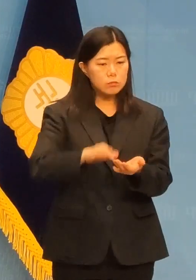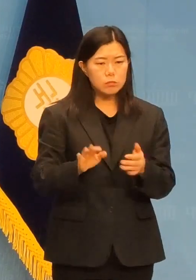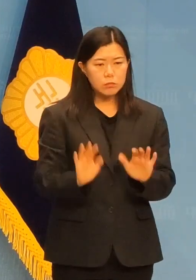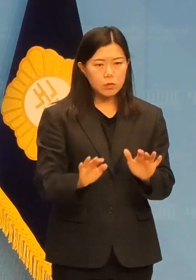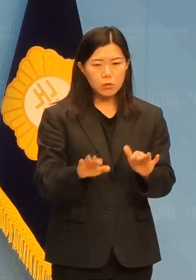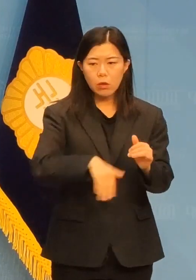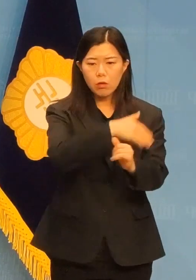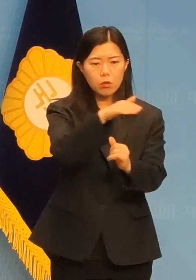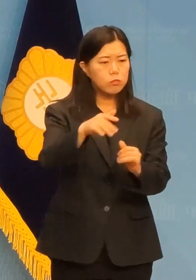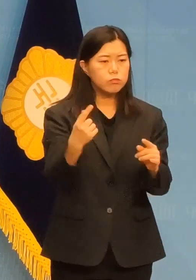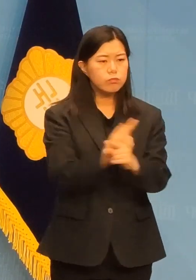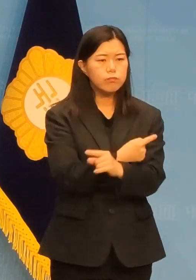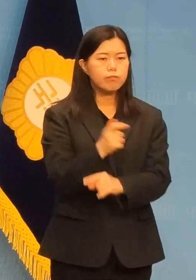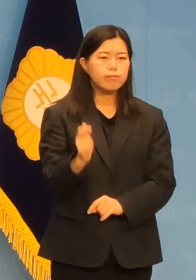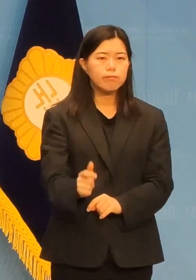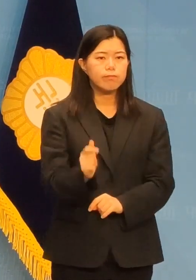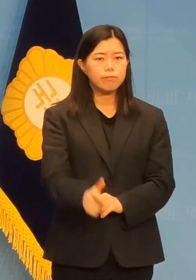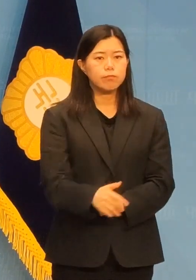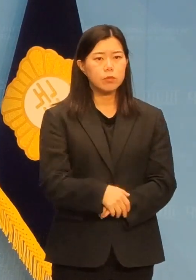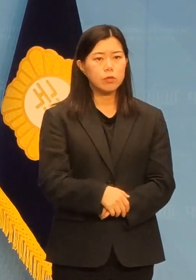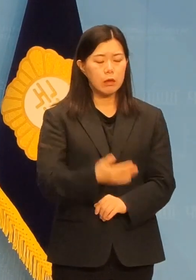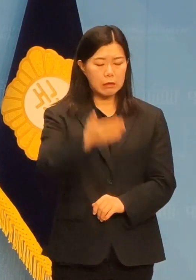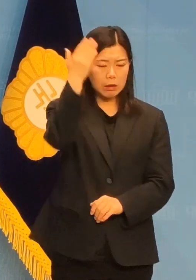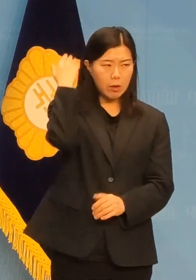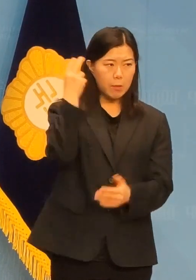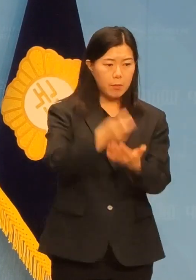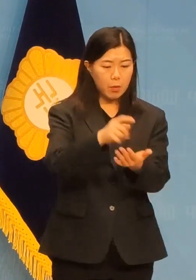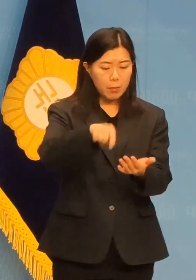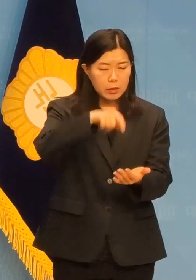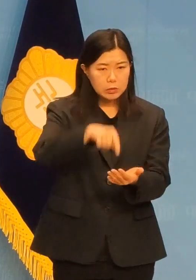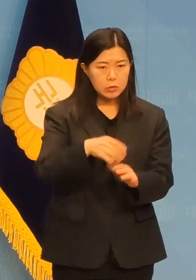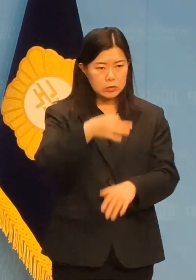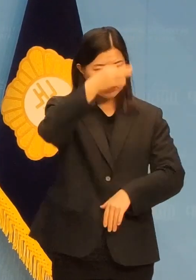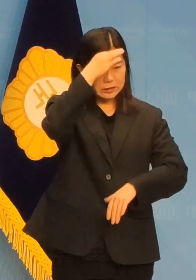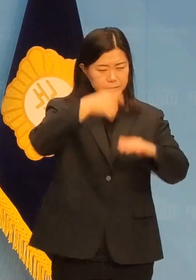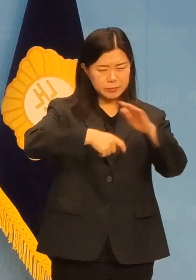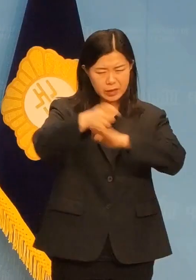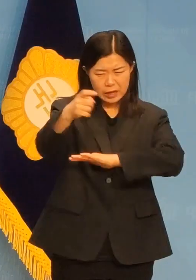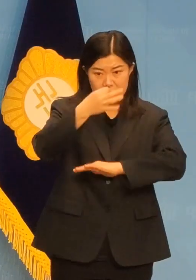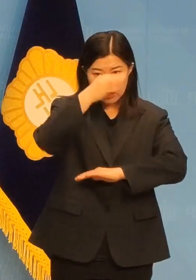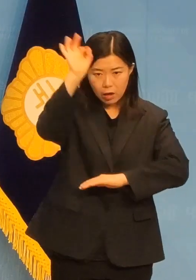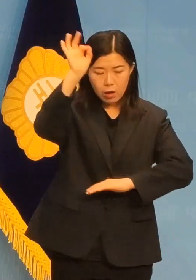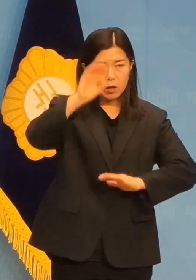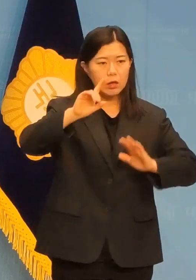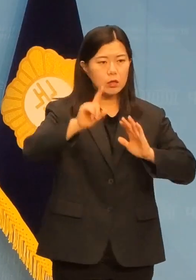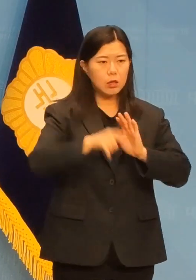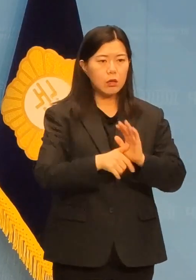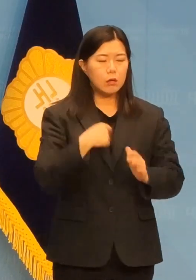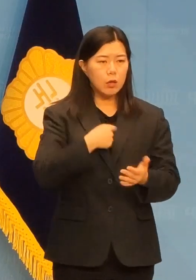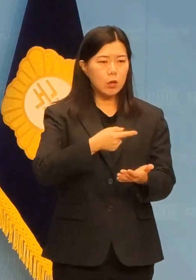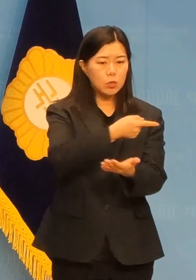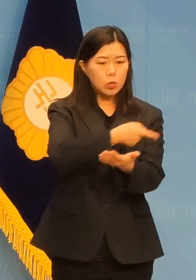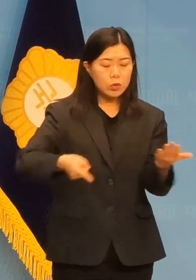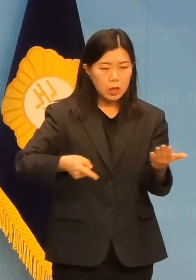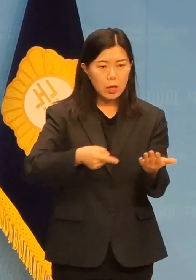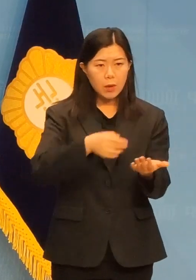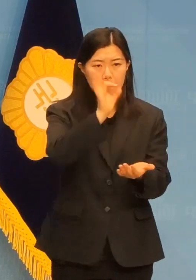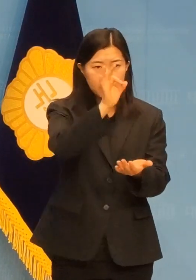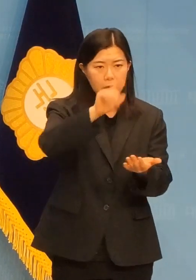거의 바뀌지 않았습니다. 기존 제도에서도 기술 탈취가 인정되면 손해액의